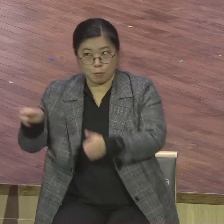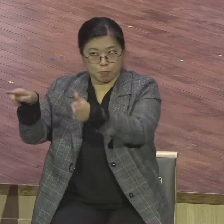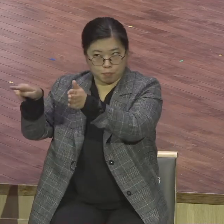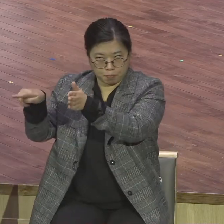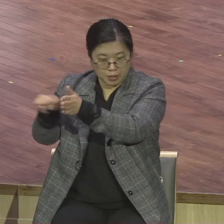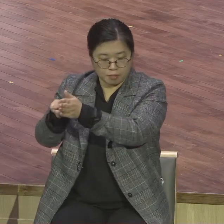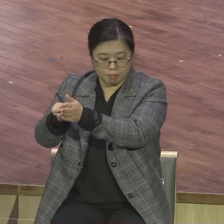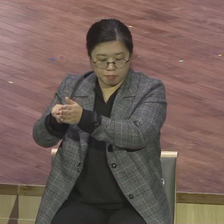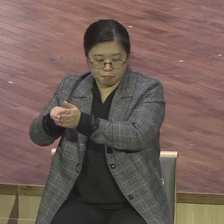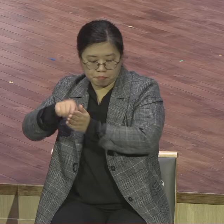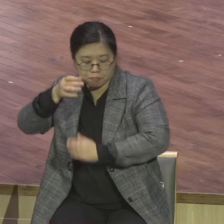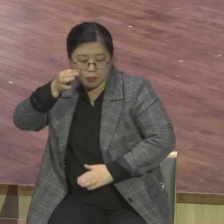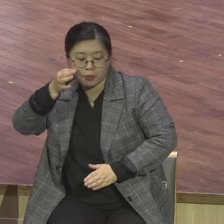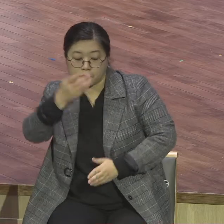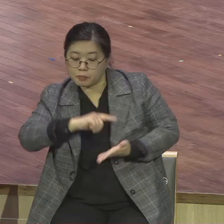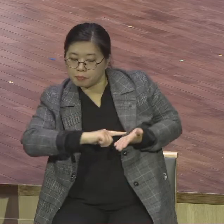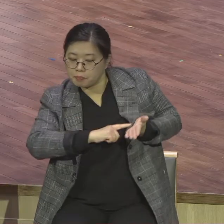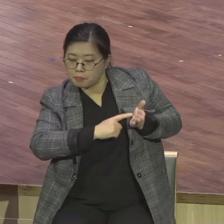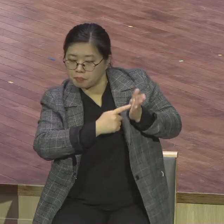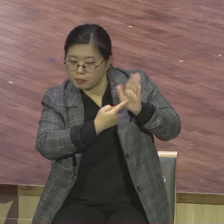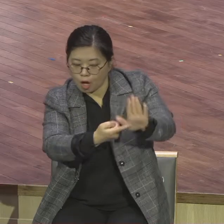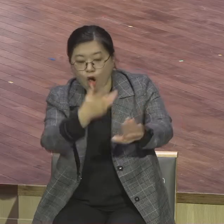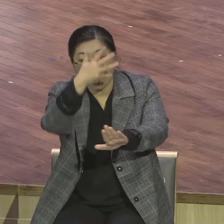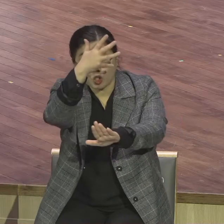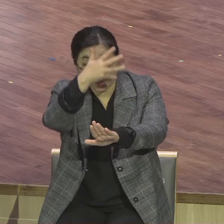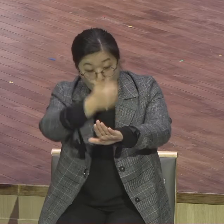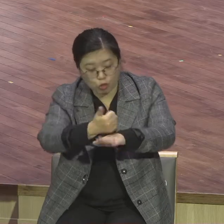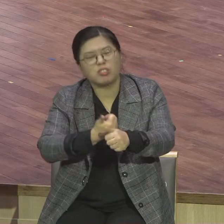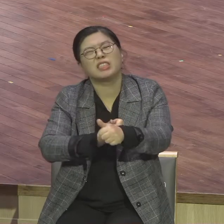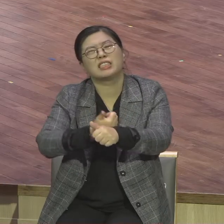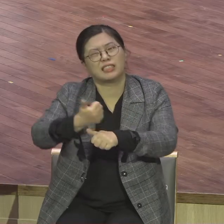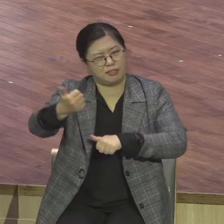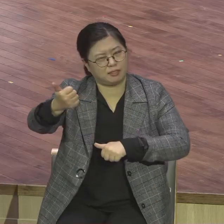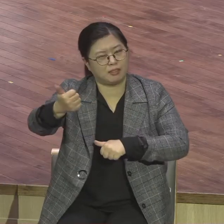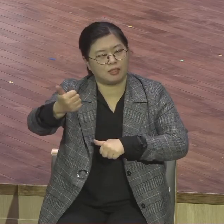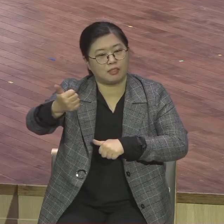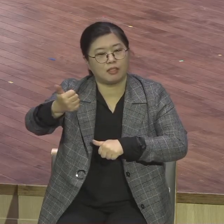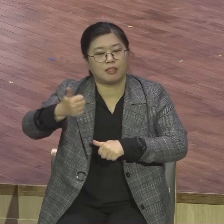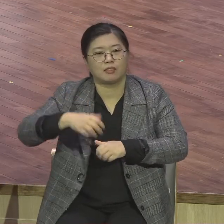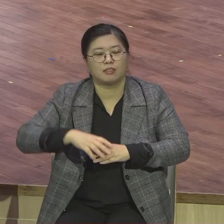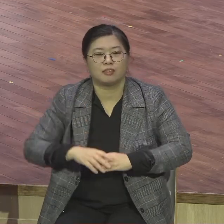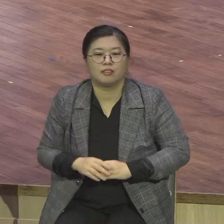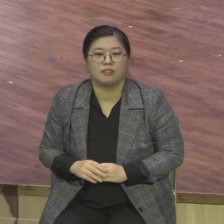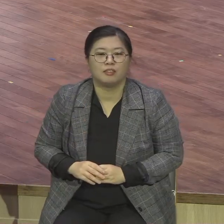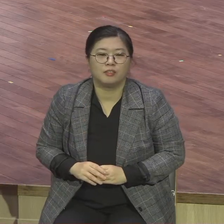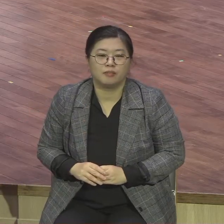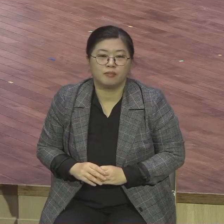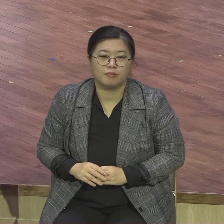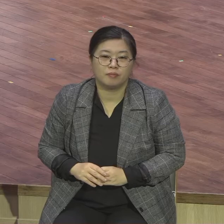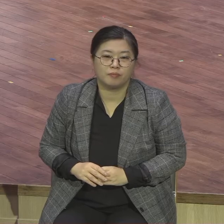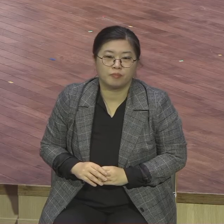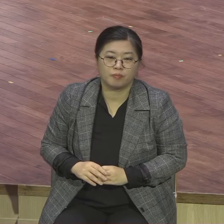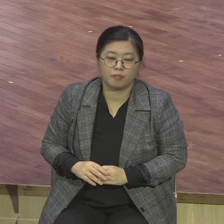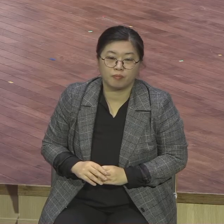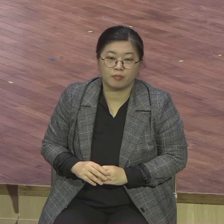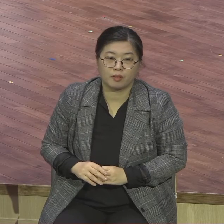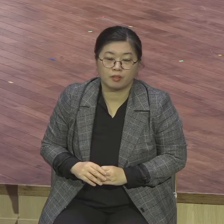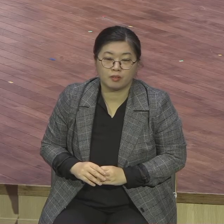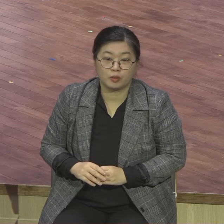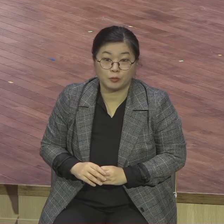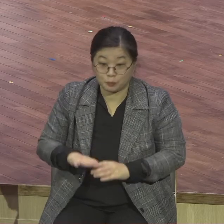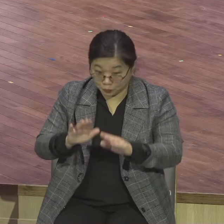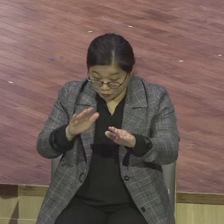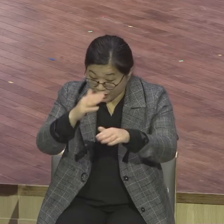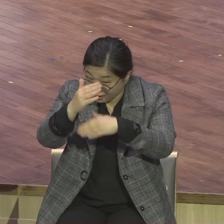다 부러워했어요. 또 다른 시험이 왔을 때 그 답을 또 확인하고 결과적으로 시험을 통해서